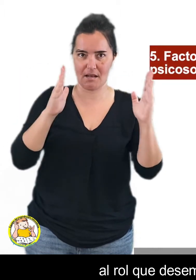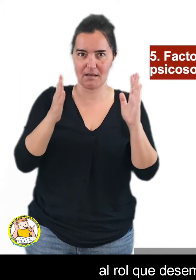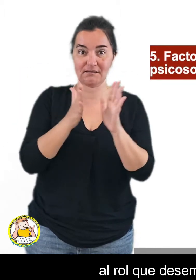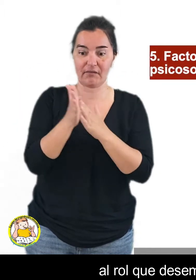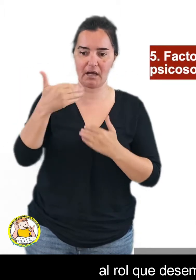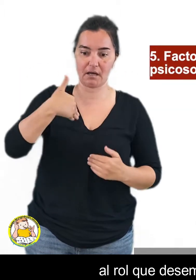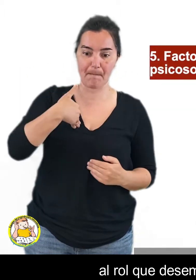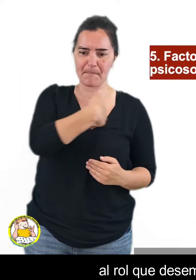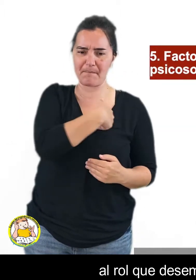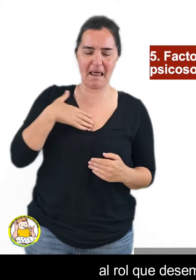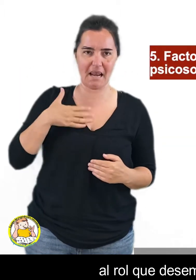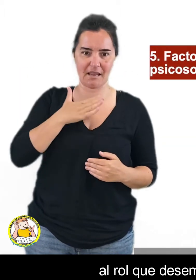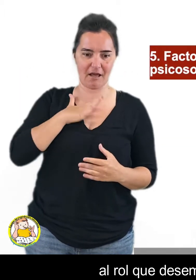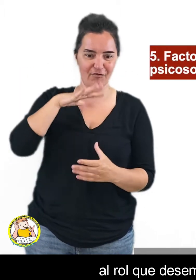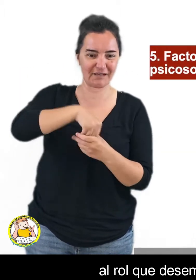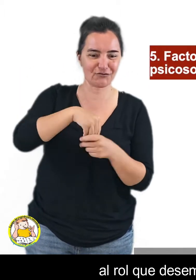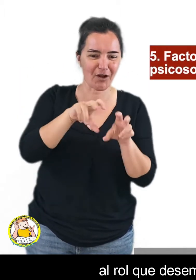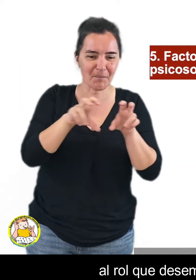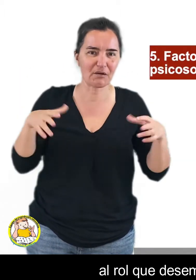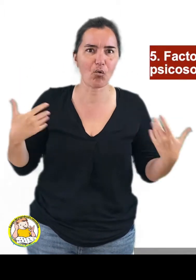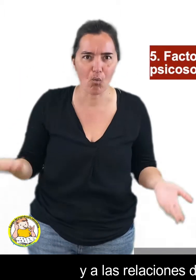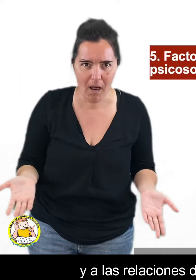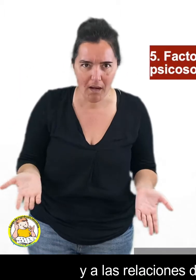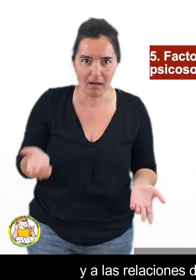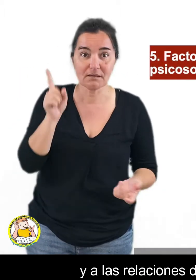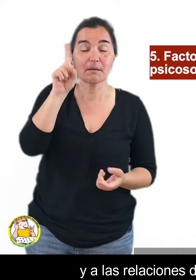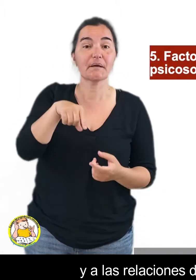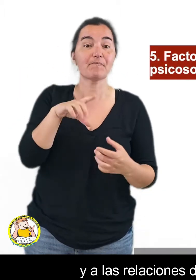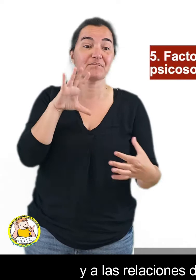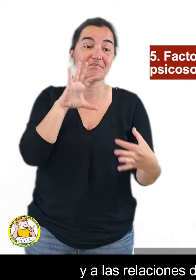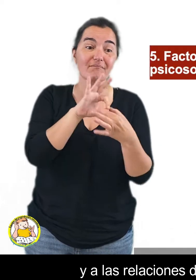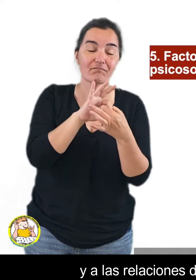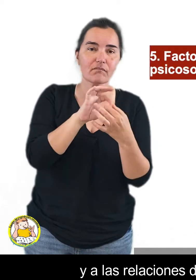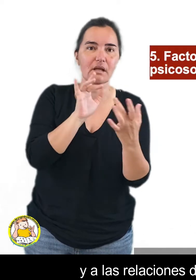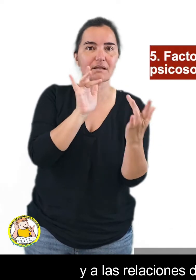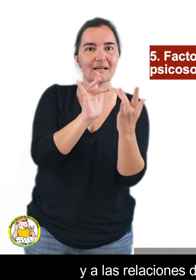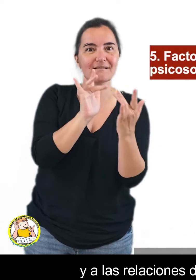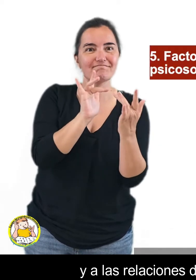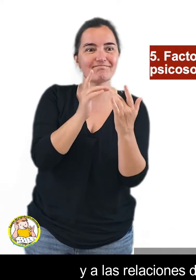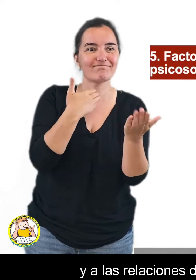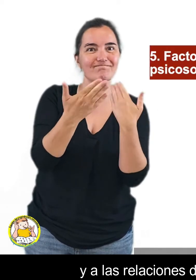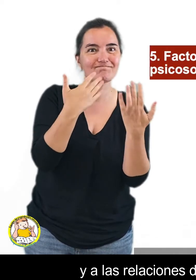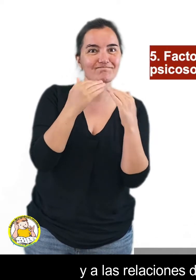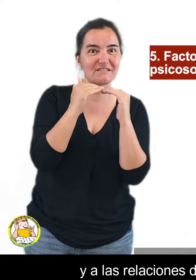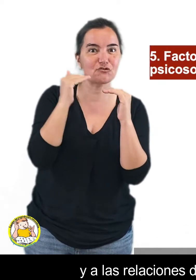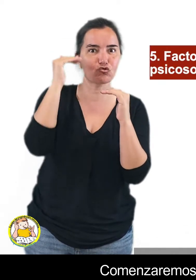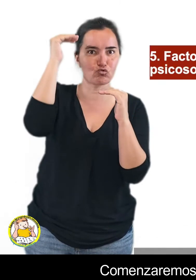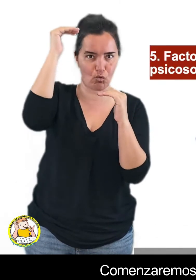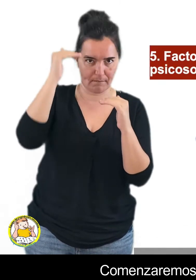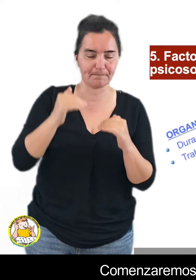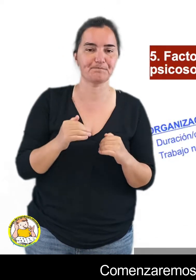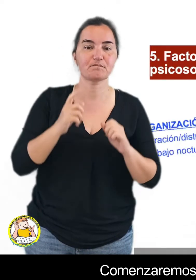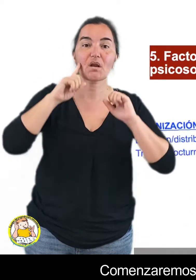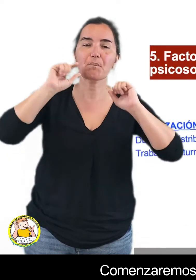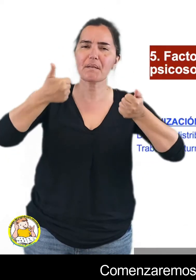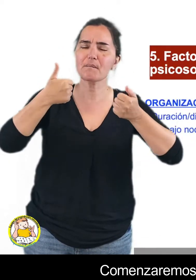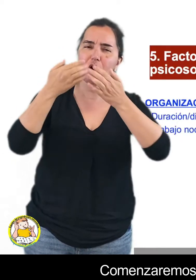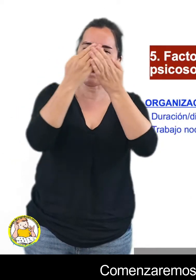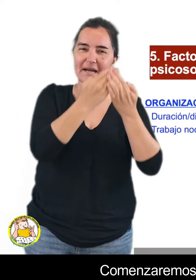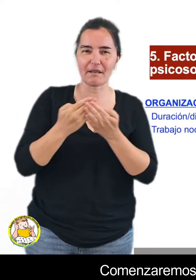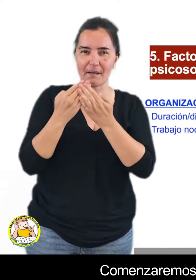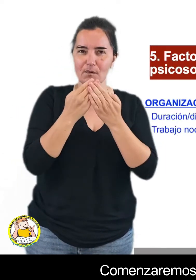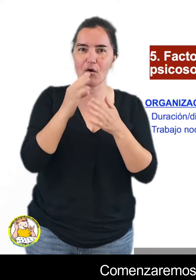trabajo, al rol que desempeña el trabajador en la empresa y a las relaciones dentro de la estructura de la empresa.